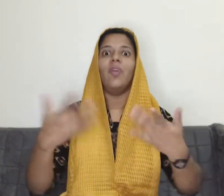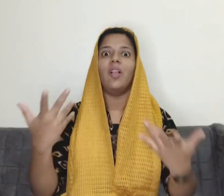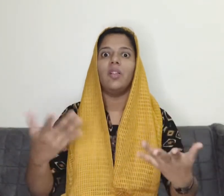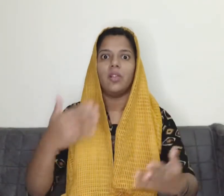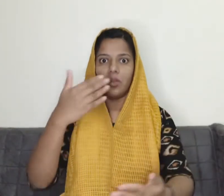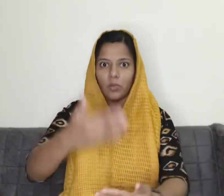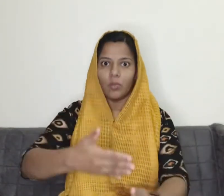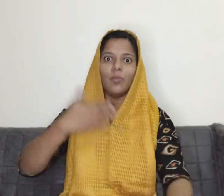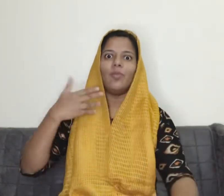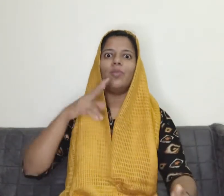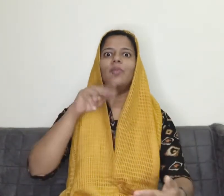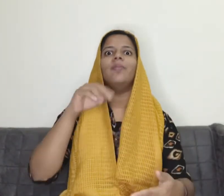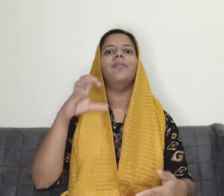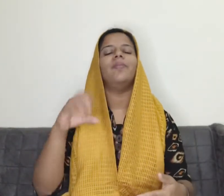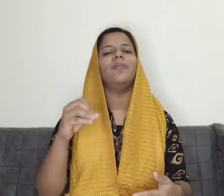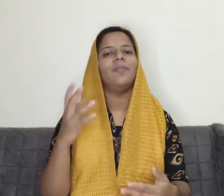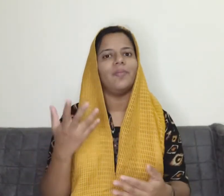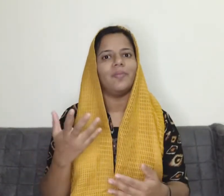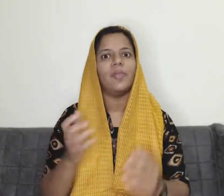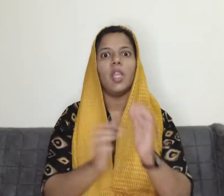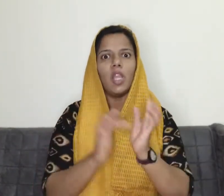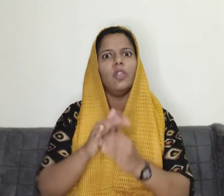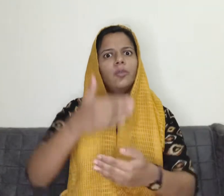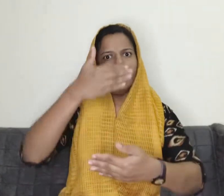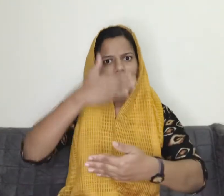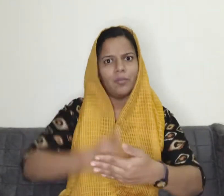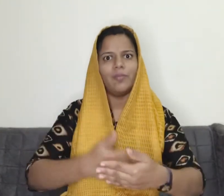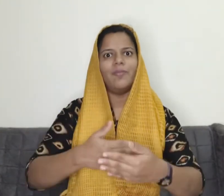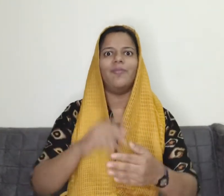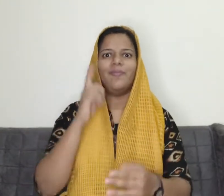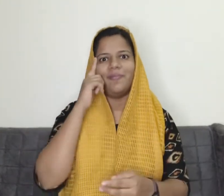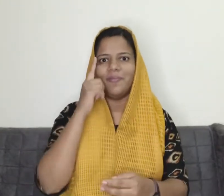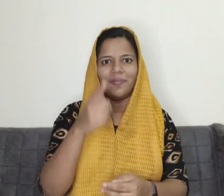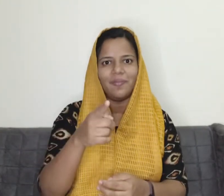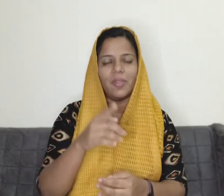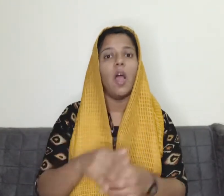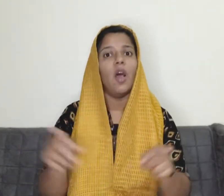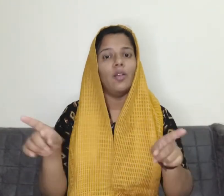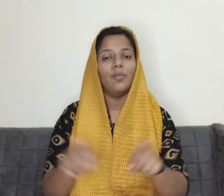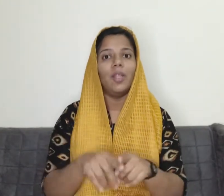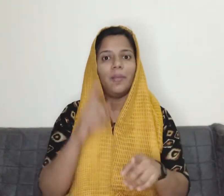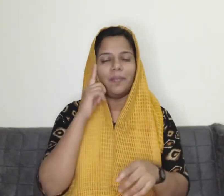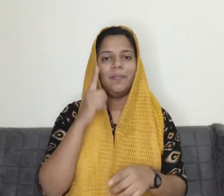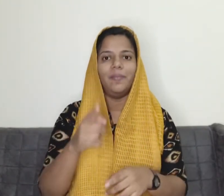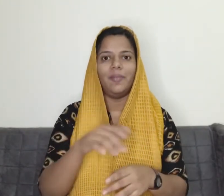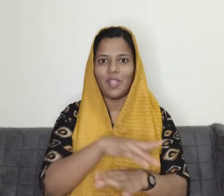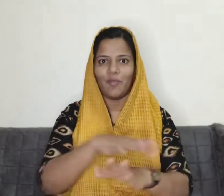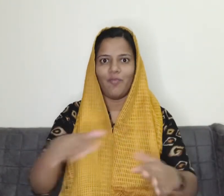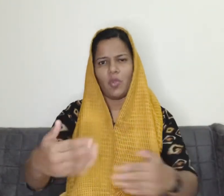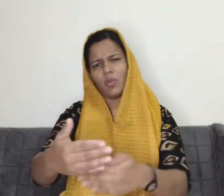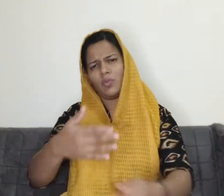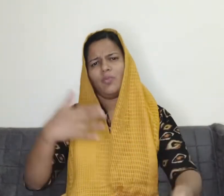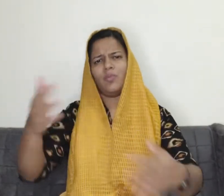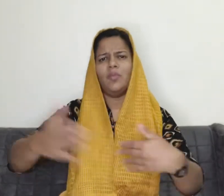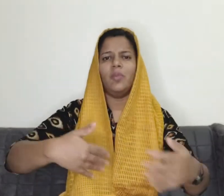തന്നെ ഇരച്ചാലും അതിർ കടക്കില്ല. കാരണം കർത്താവ് ഒരതിർ വെച്ചിട്ടുണ്ട് കടലിന്. ഈ കടലിനോട് തിരമാല എത്ര